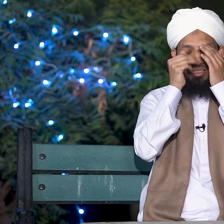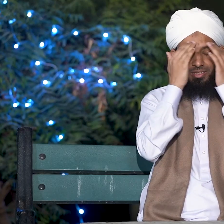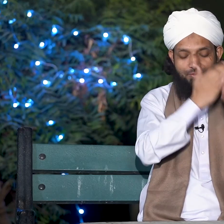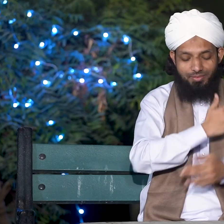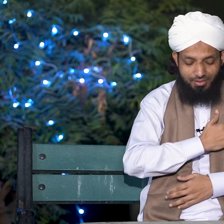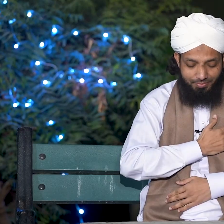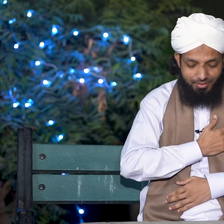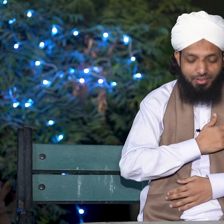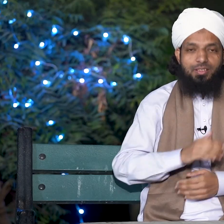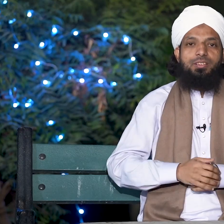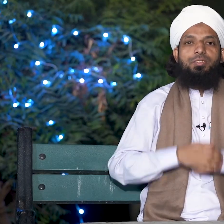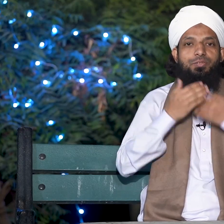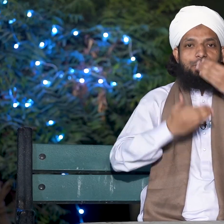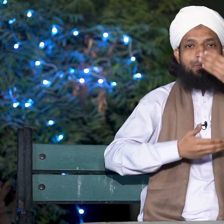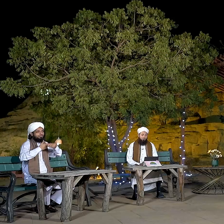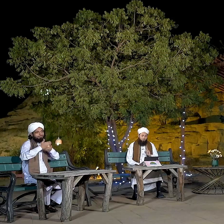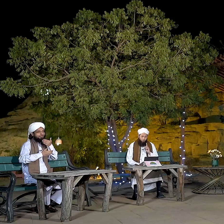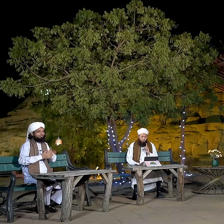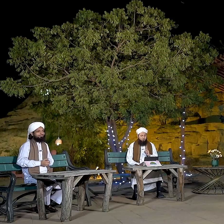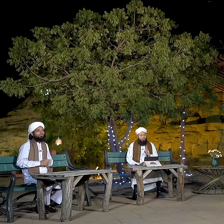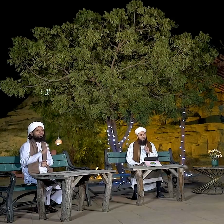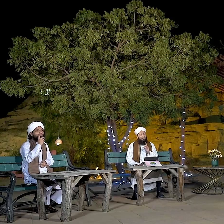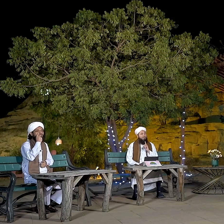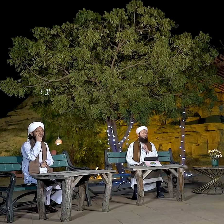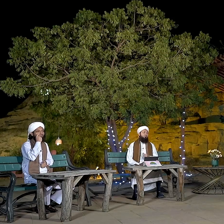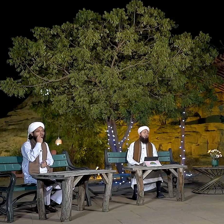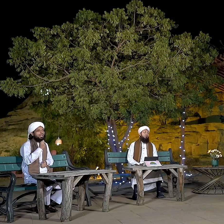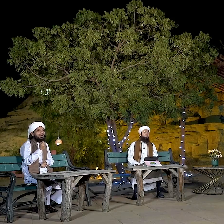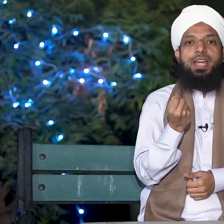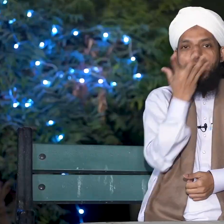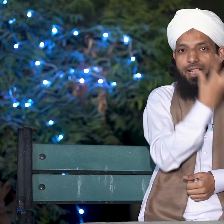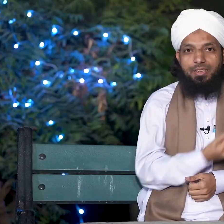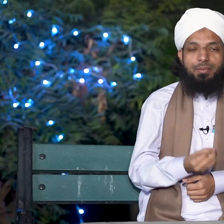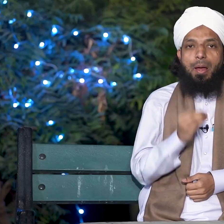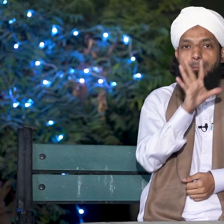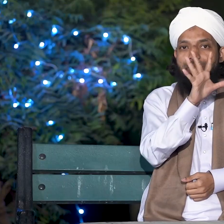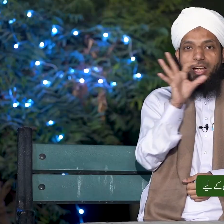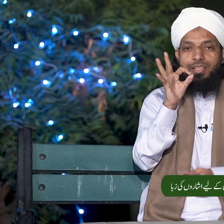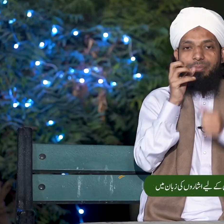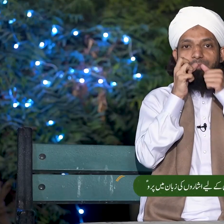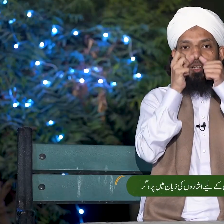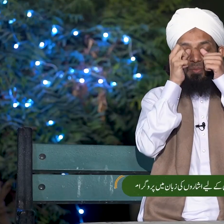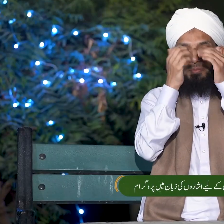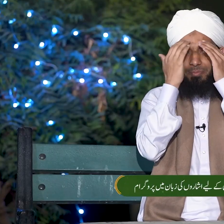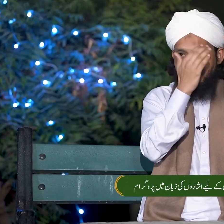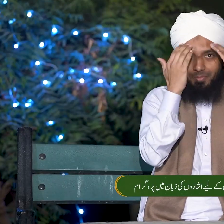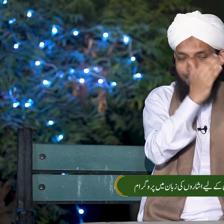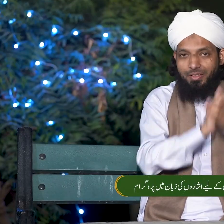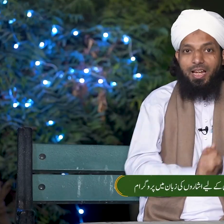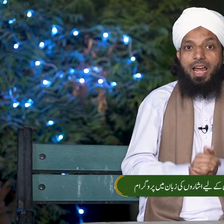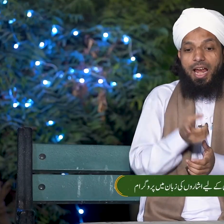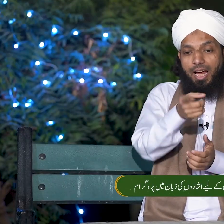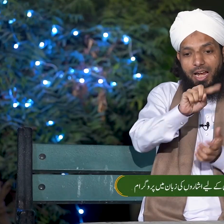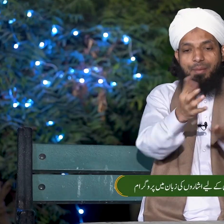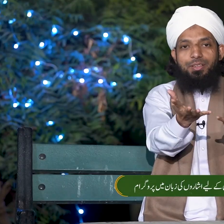علیہ وآلہ وسلم نے ارشاد فرمایا، جو مجھ پر ایک دن میں 50 بار درود پاک پڑھے،